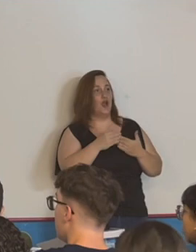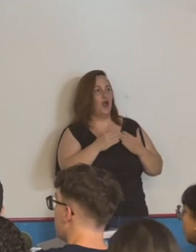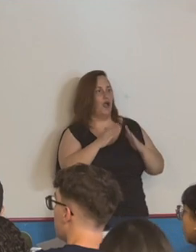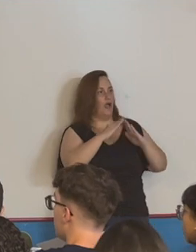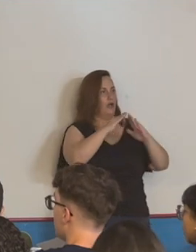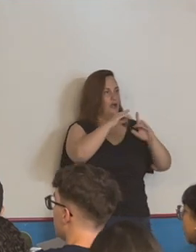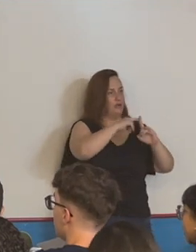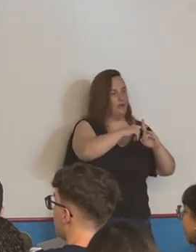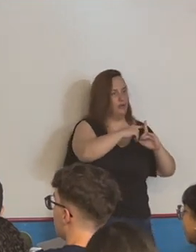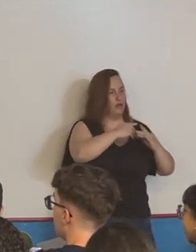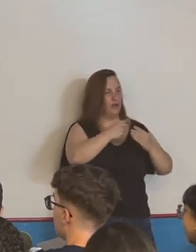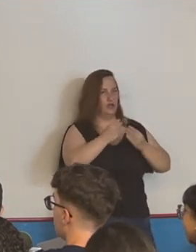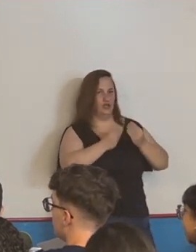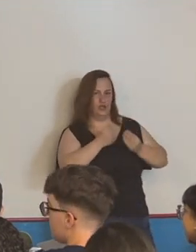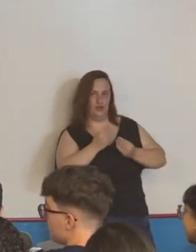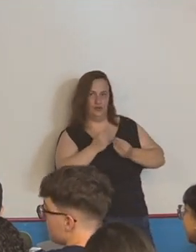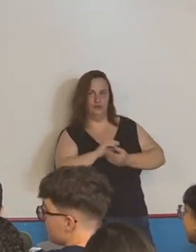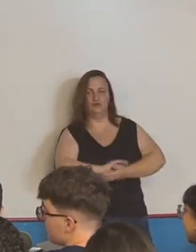também,